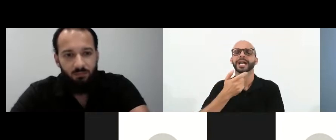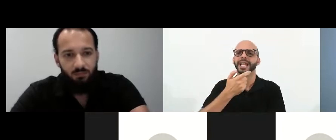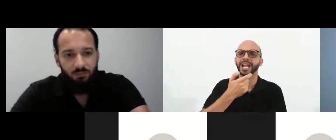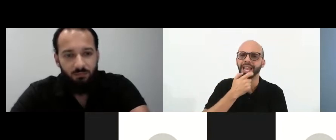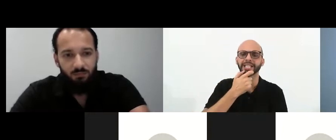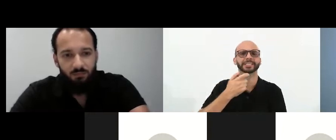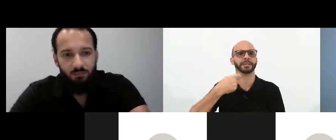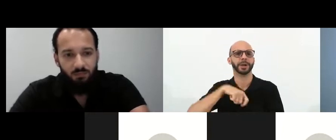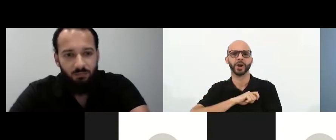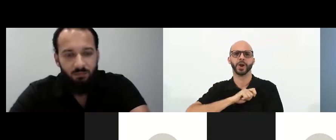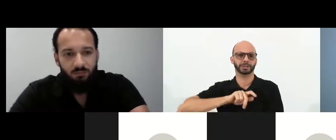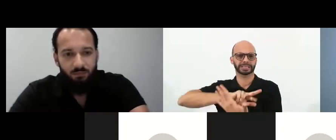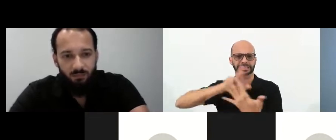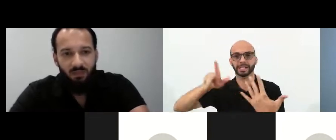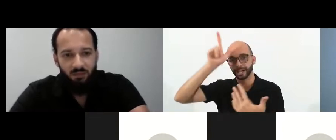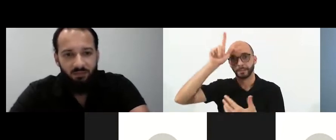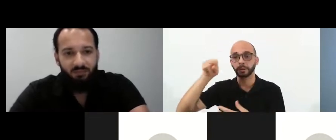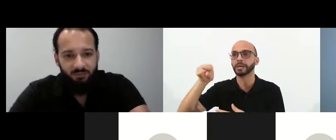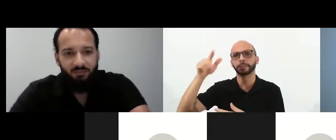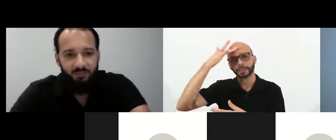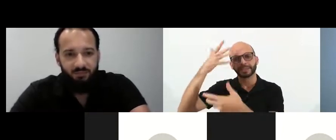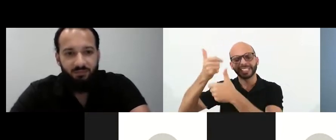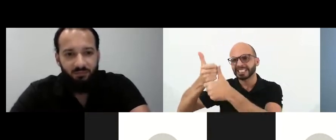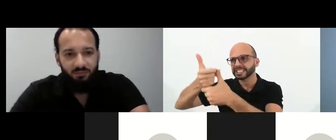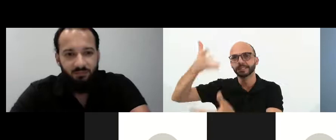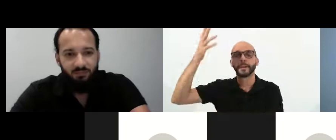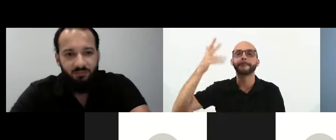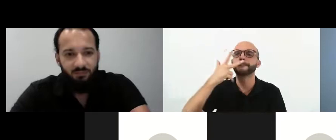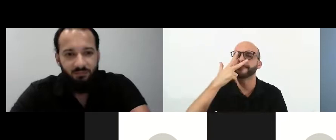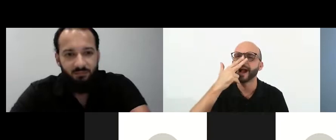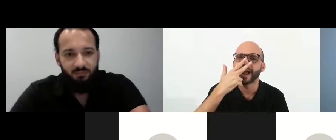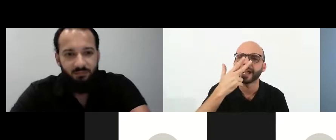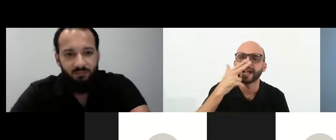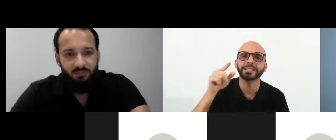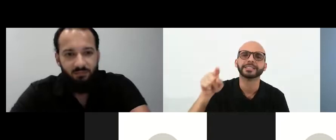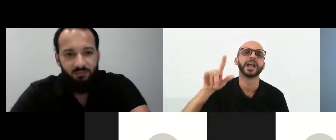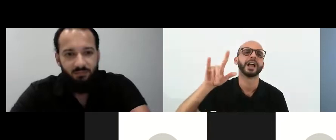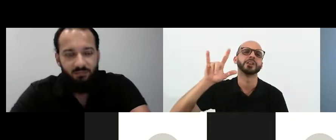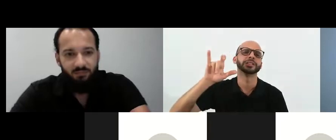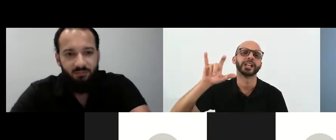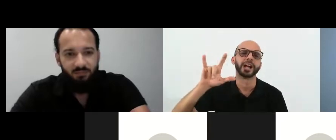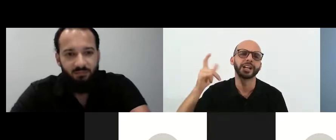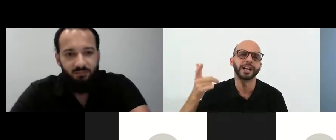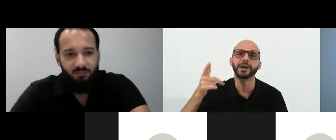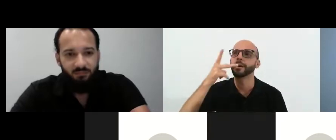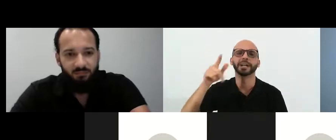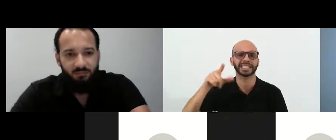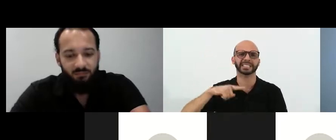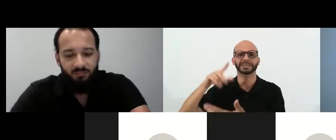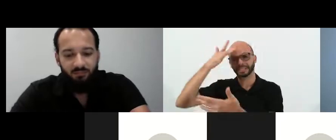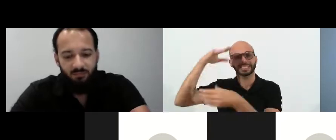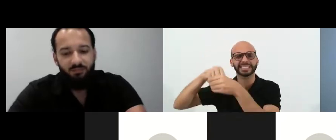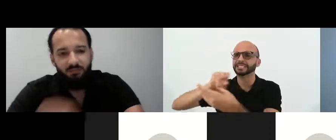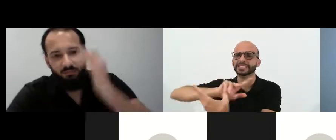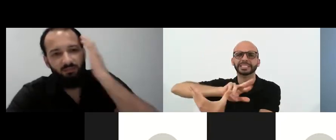ter essa aprendizagem, como, por exemplo, aprender o inglês, o espanhol, o alemão. E aí nós podemos ter essas informações.